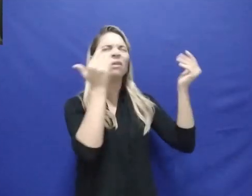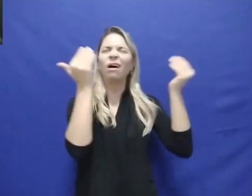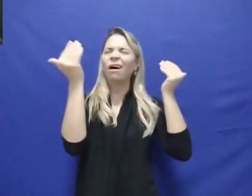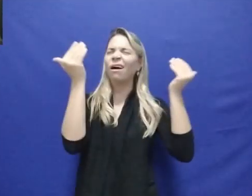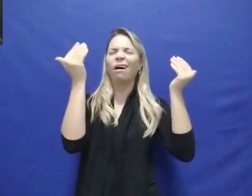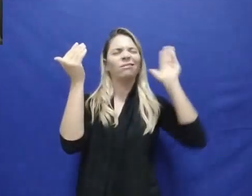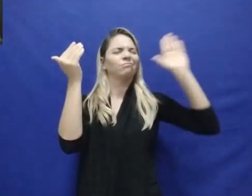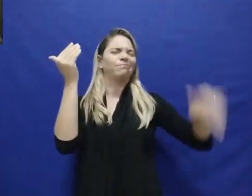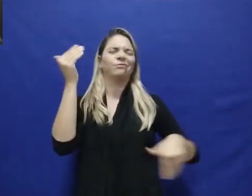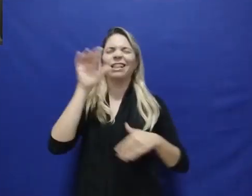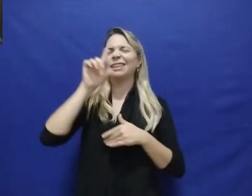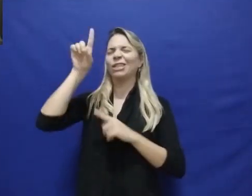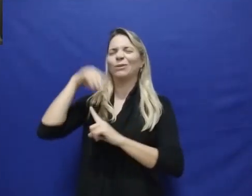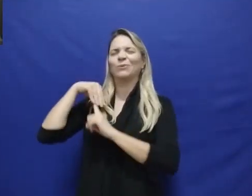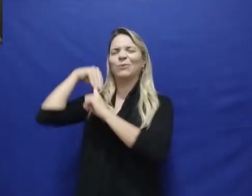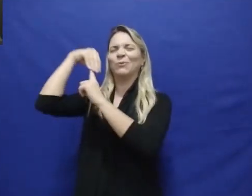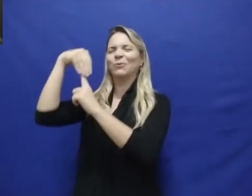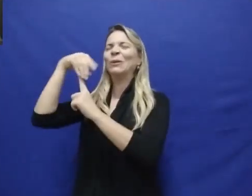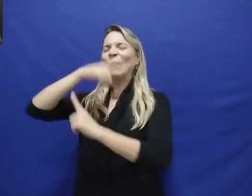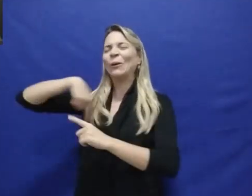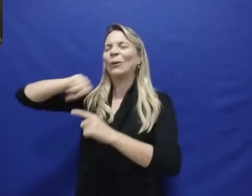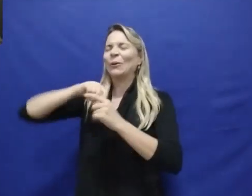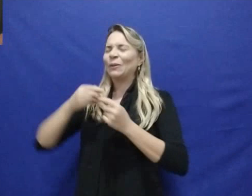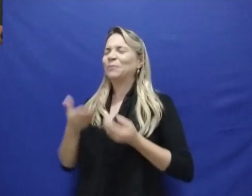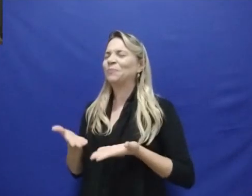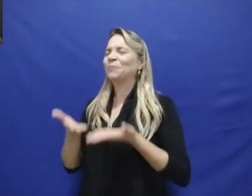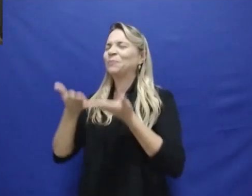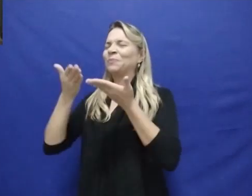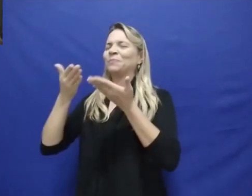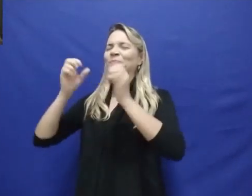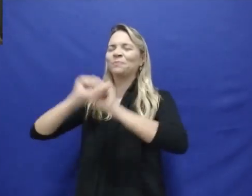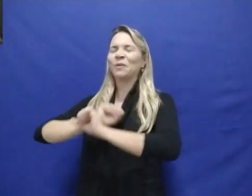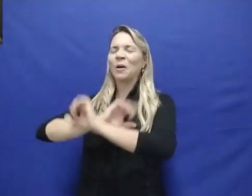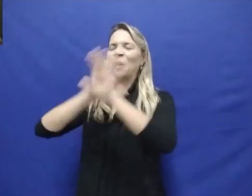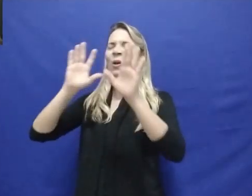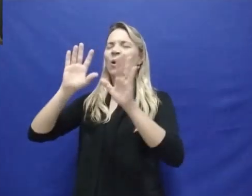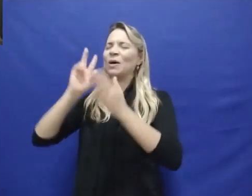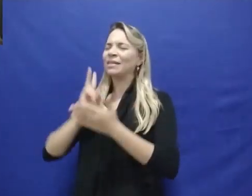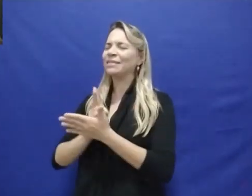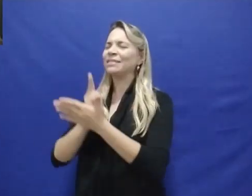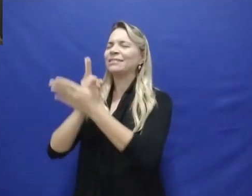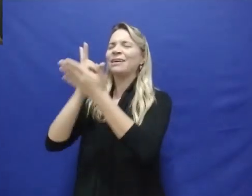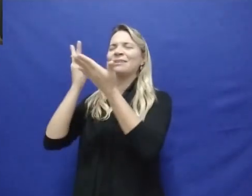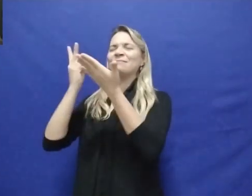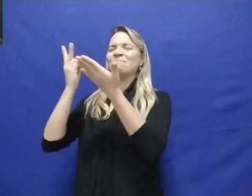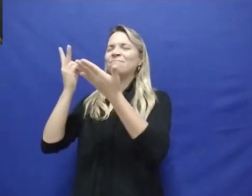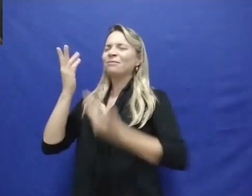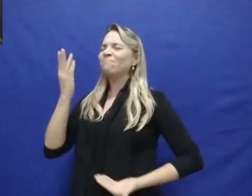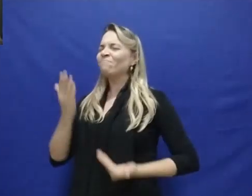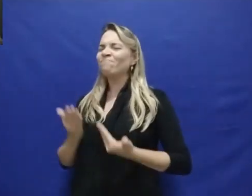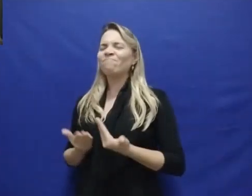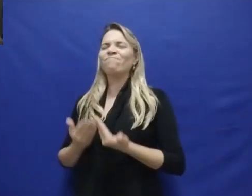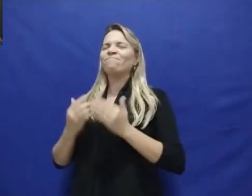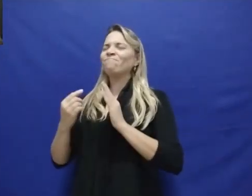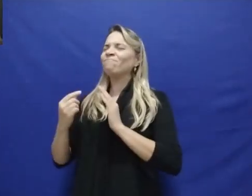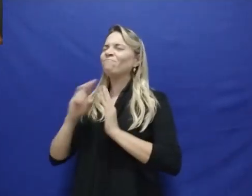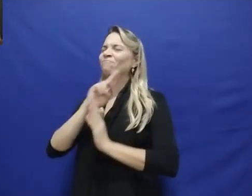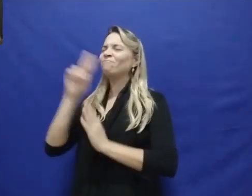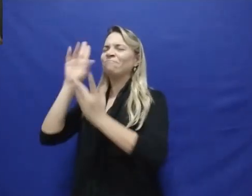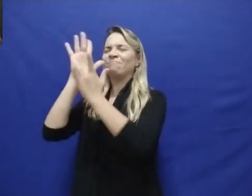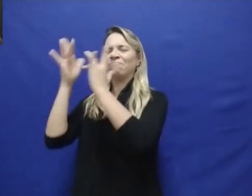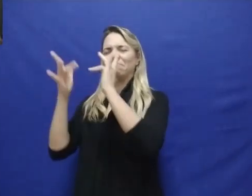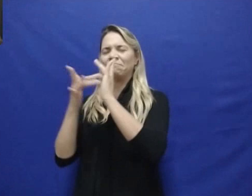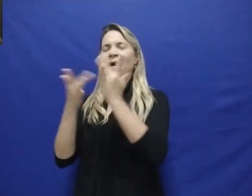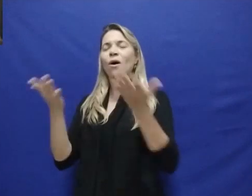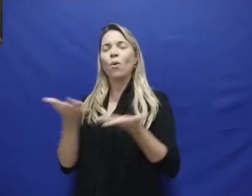te exaltamos, te glorificamos e bendizemos o teu santo e precioso nome. Queremos colocar diante de ti esse culto que